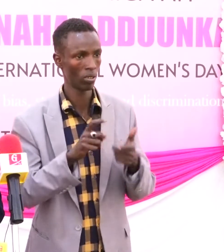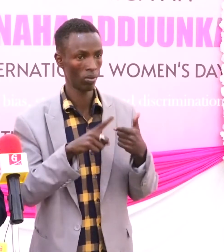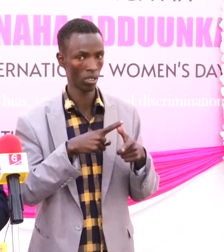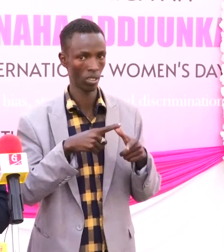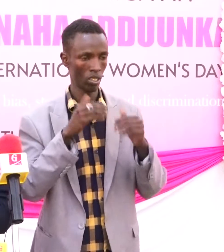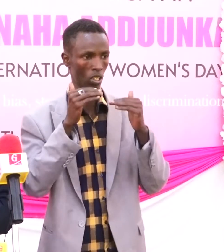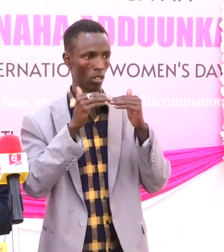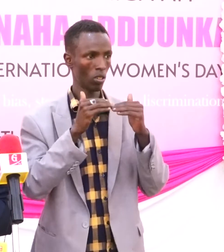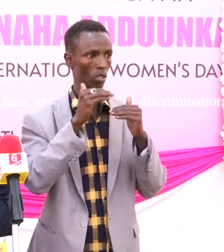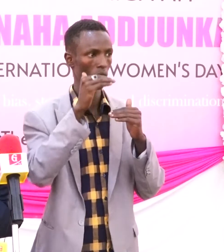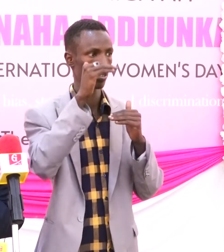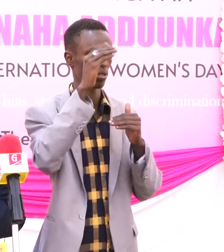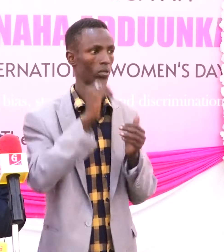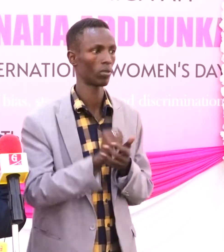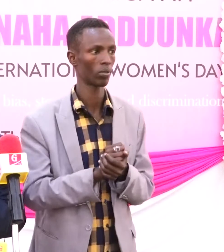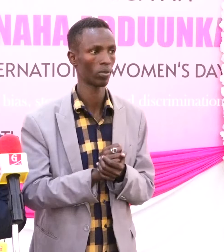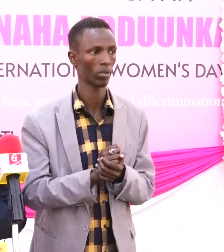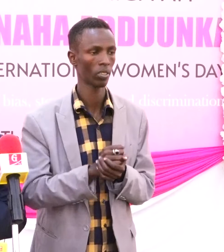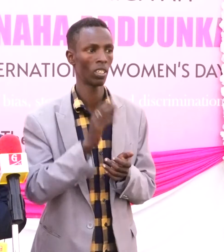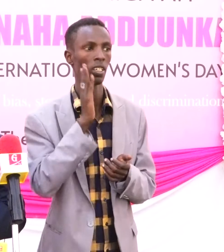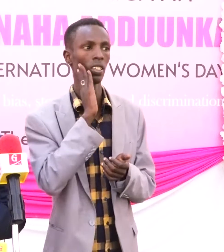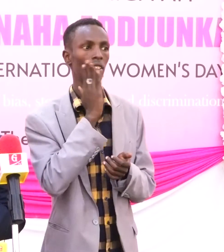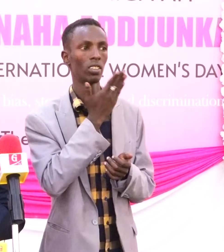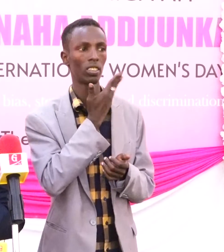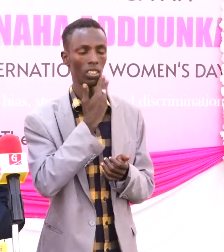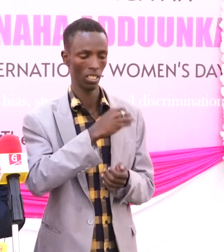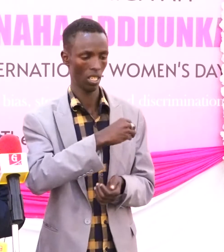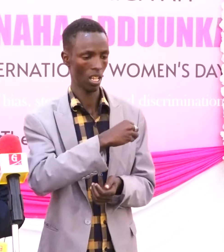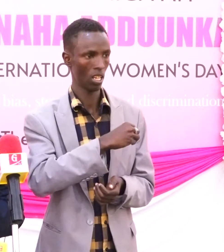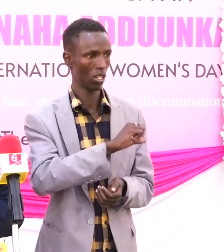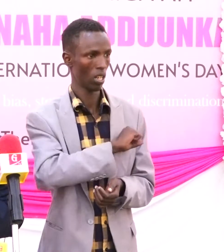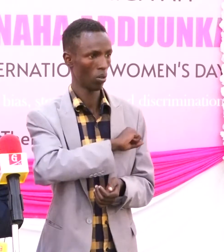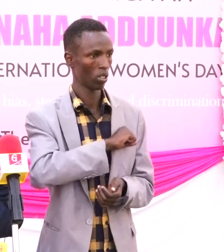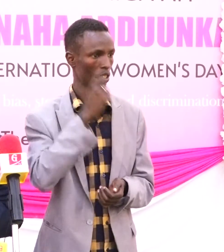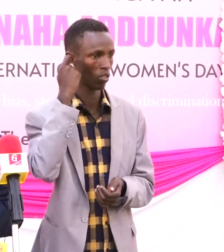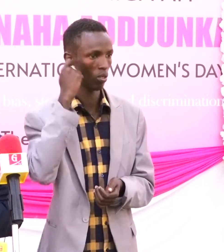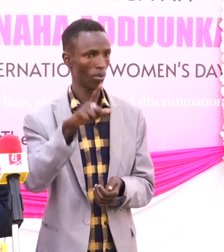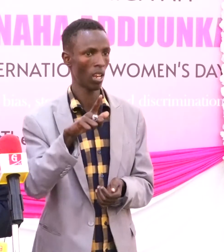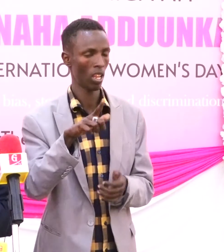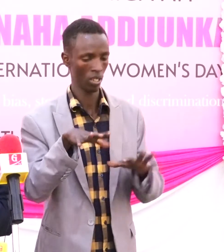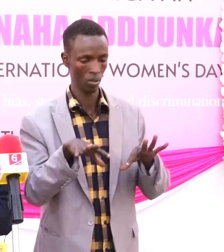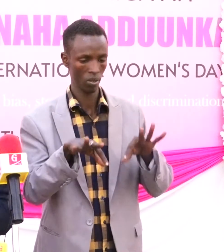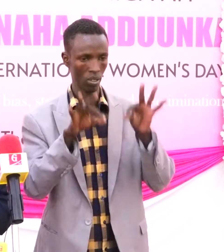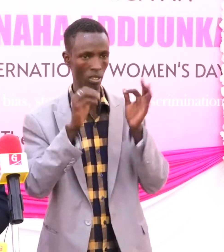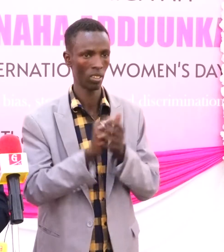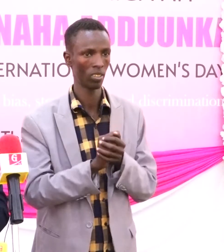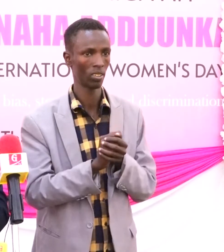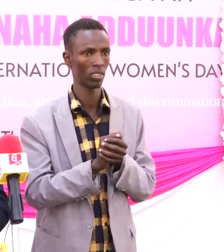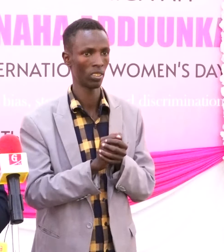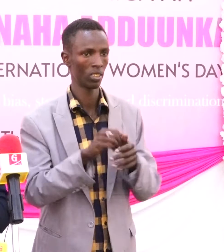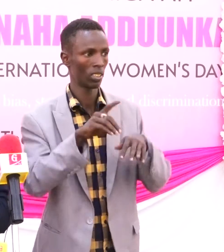qaadayno habeen iyo maalinba ka shaqaynayno sidii haweenka Soomaaliland ay u heli lahaayeen daryeel caafimaad oo